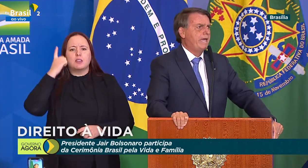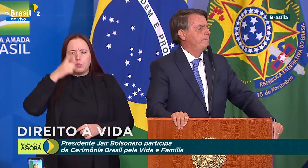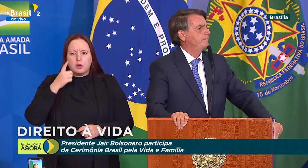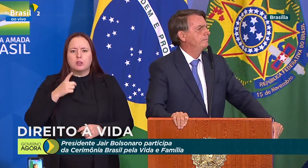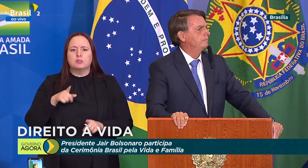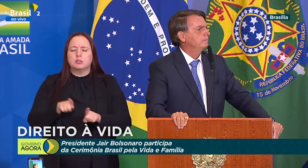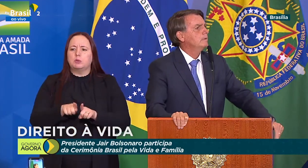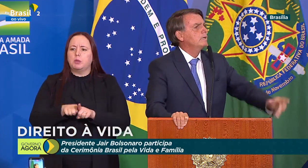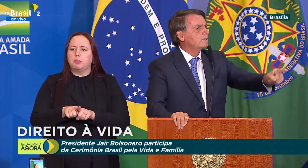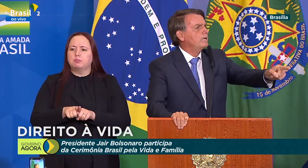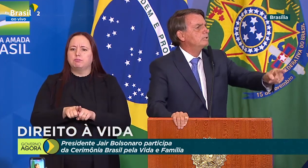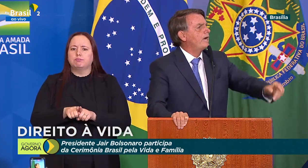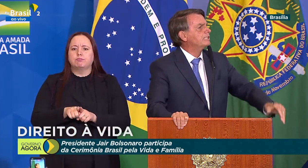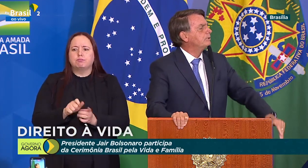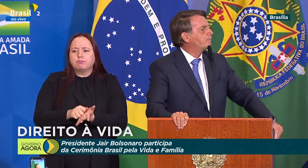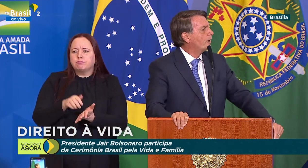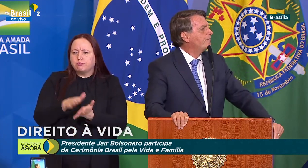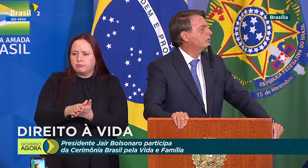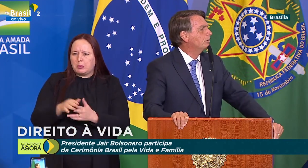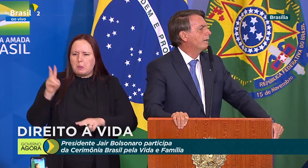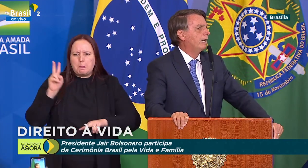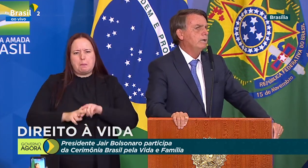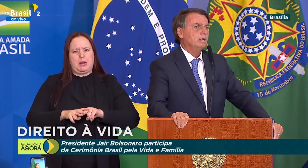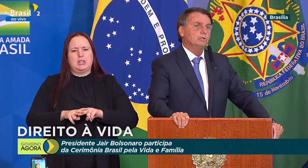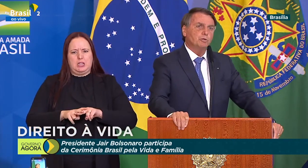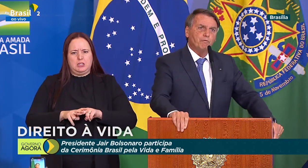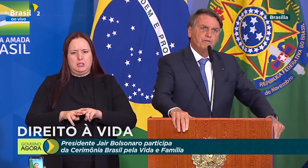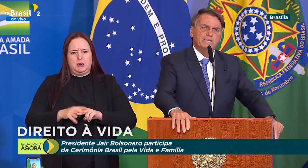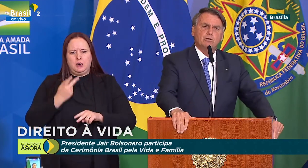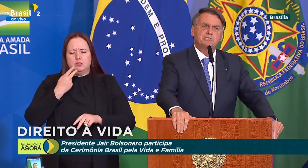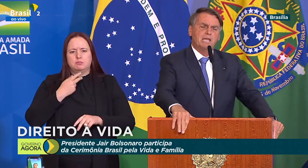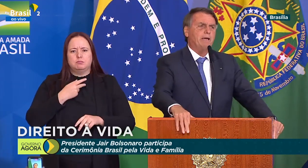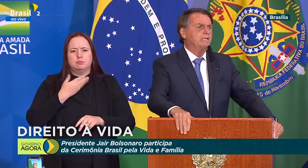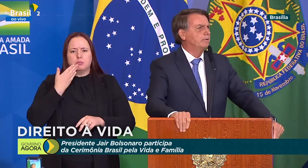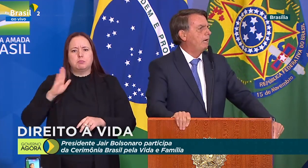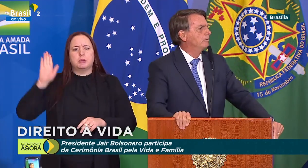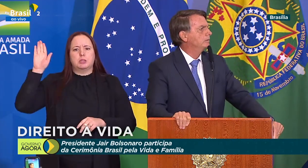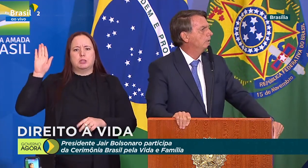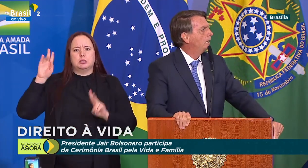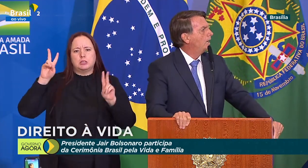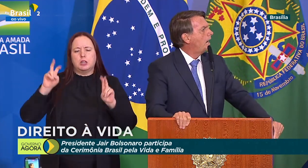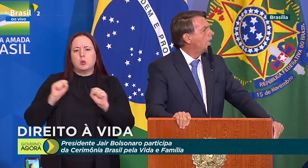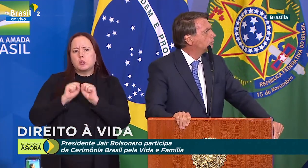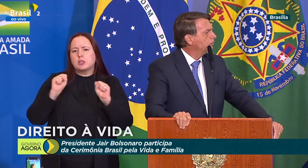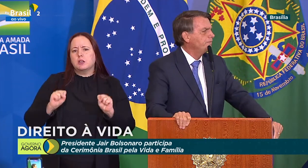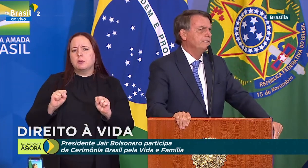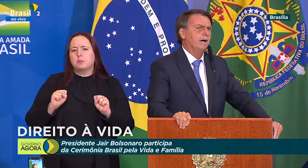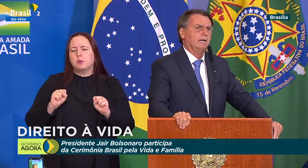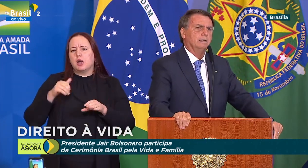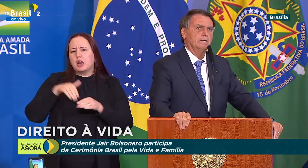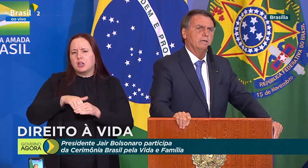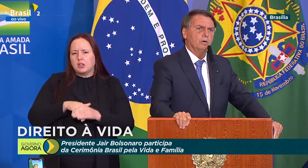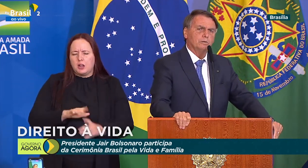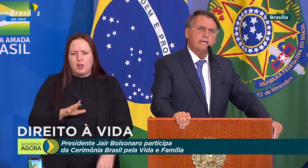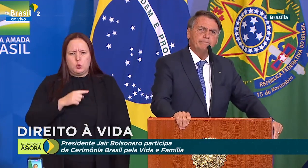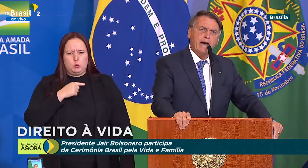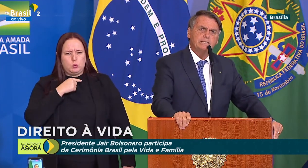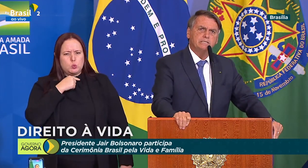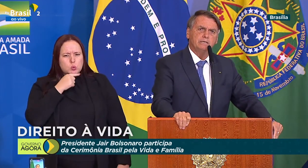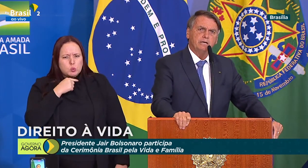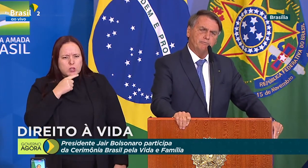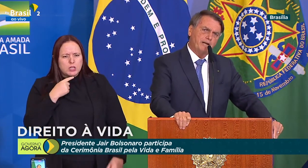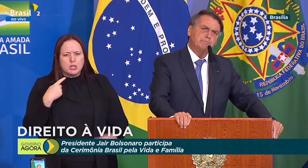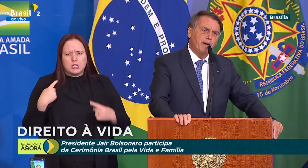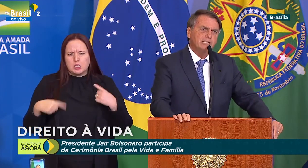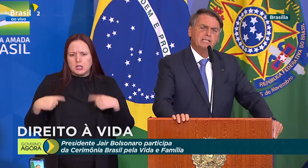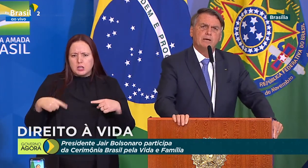e prender candidato que porventura do vídeo do sistema eleitoral a dúvida o